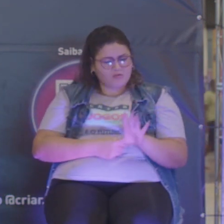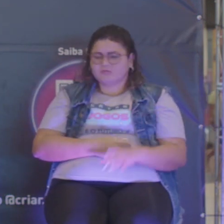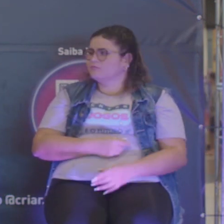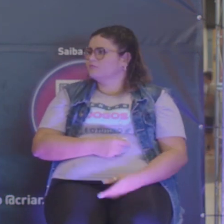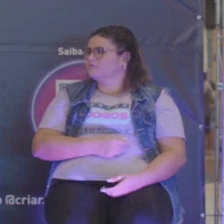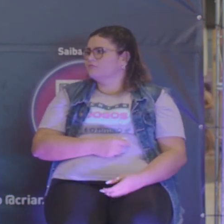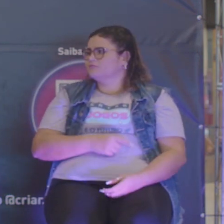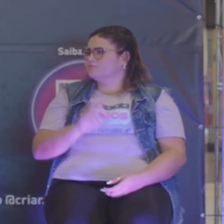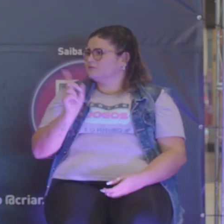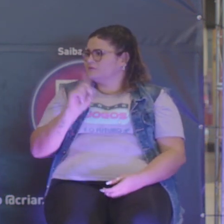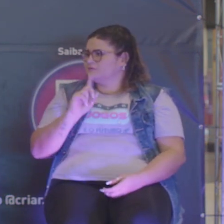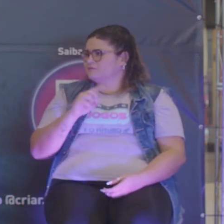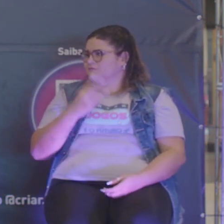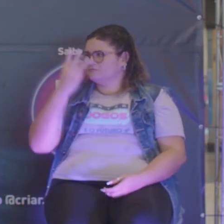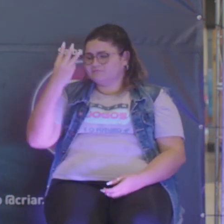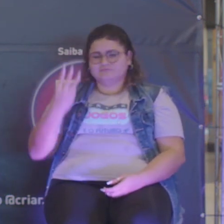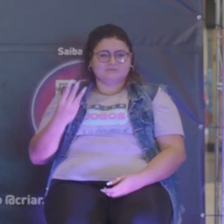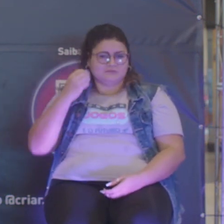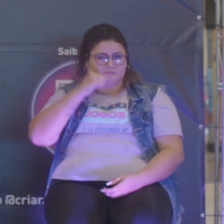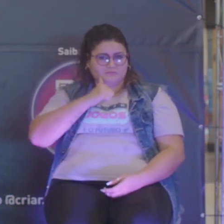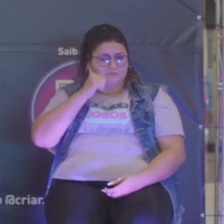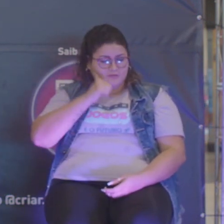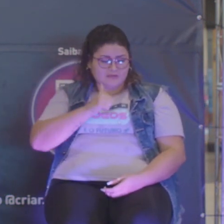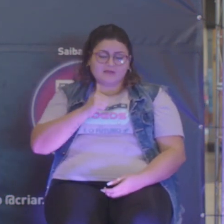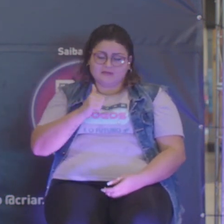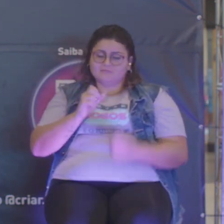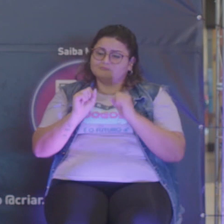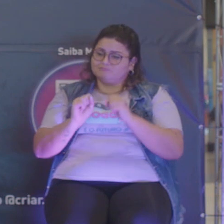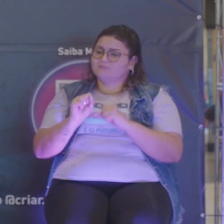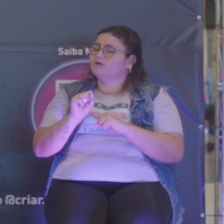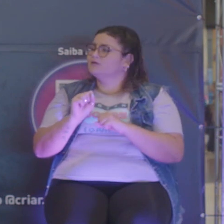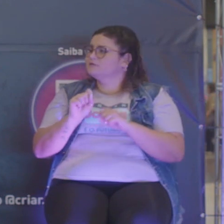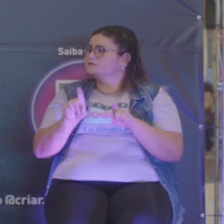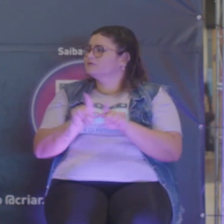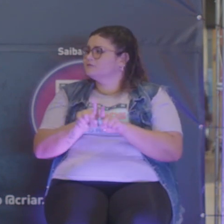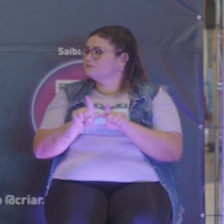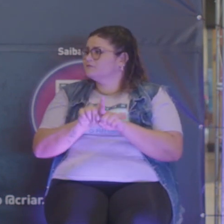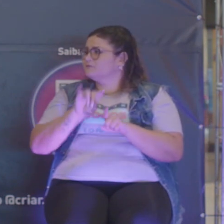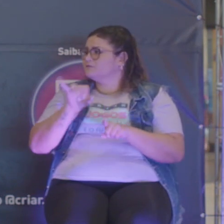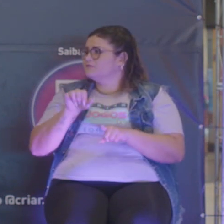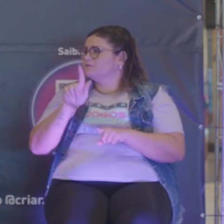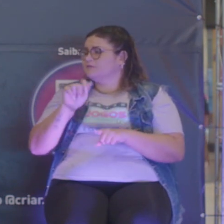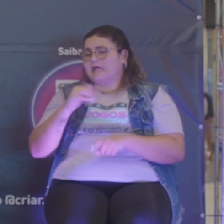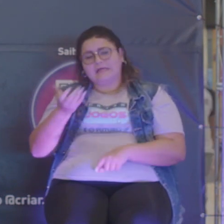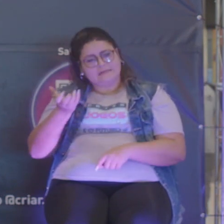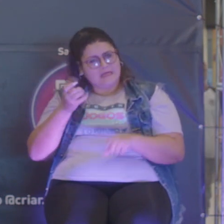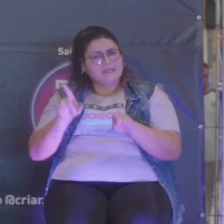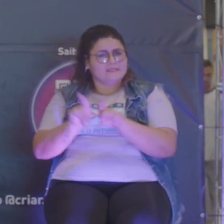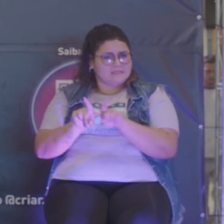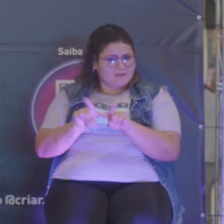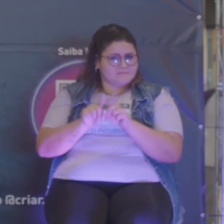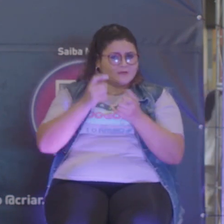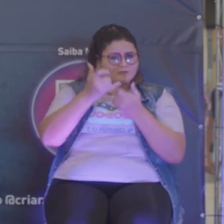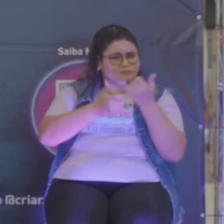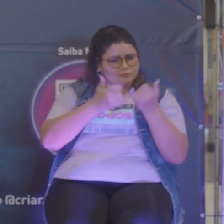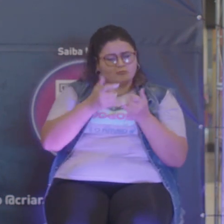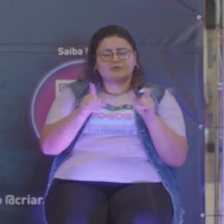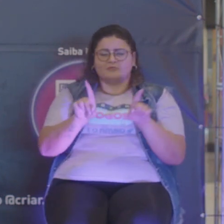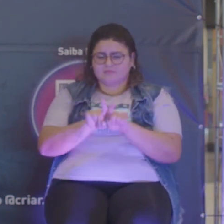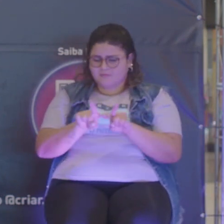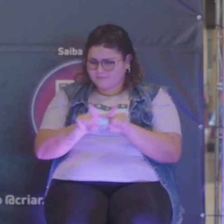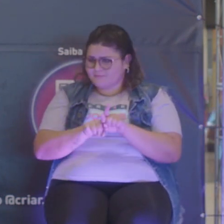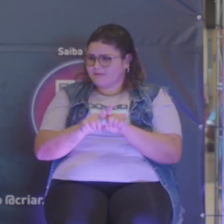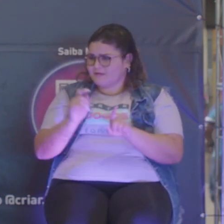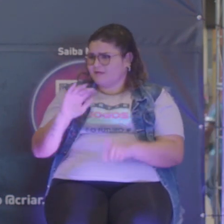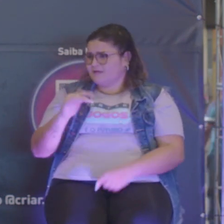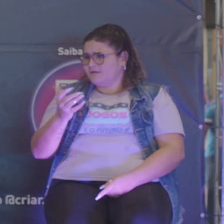3 mulheres em cima desse palco, já está bem claro que não é só para menino. Meninas também jogam, meninas também querem jogar, então não tem essa coisa, o menino tem